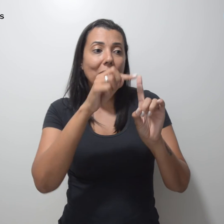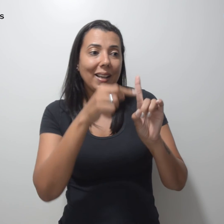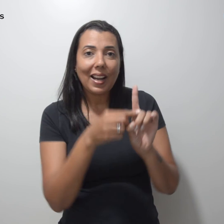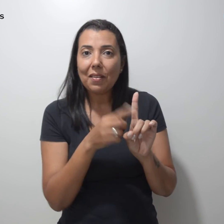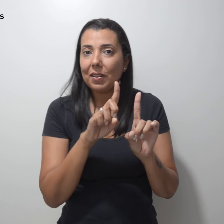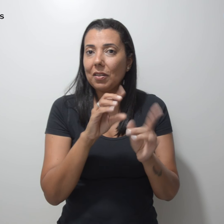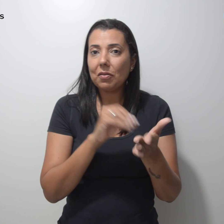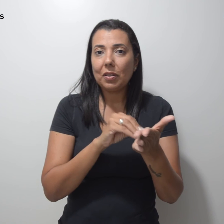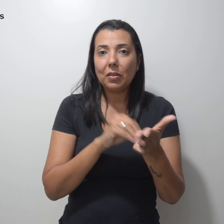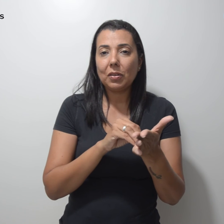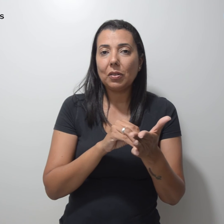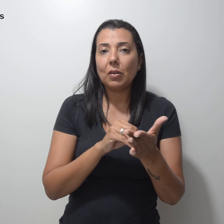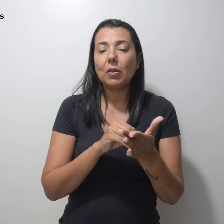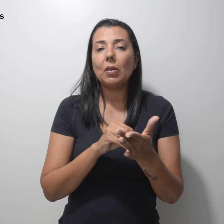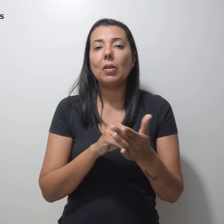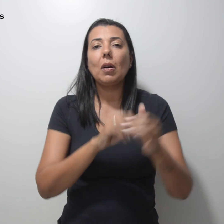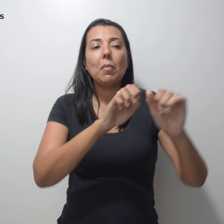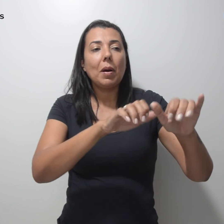faltou às Assembleias Gerais de